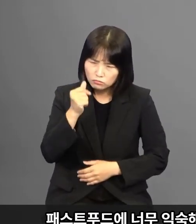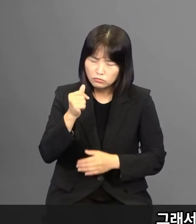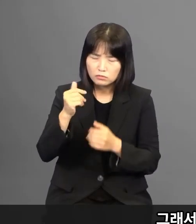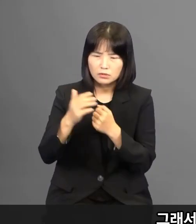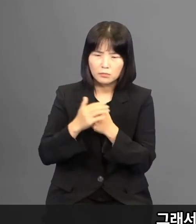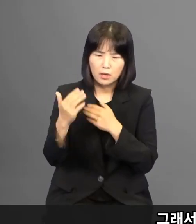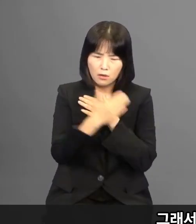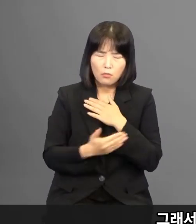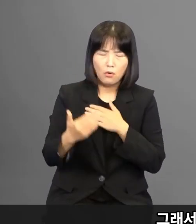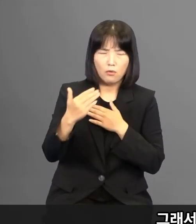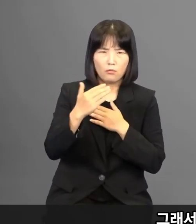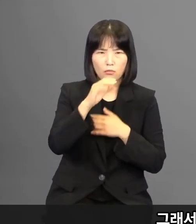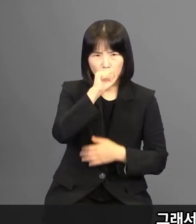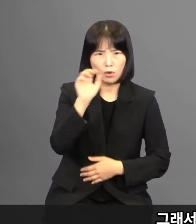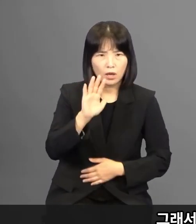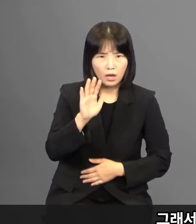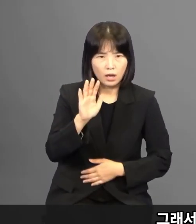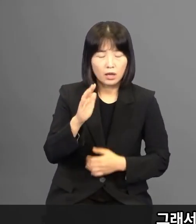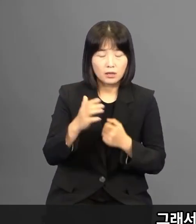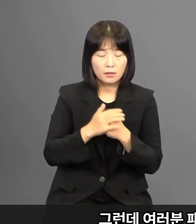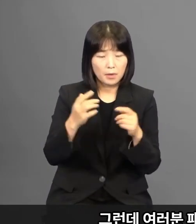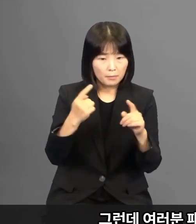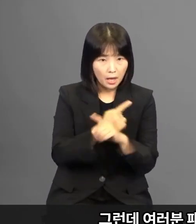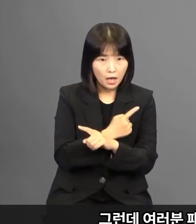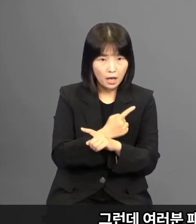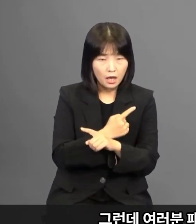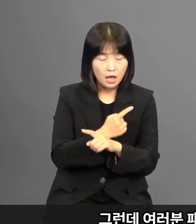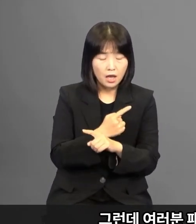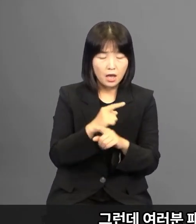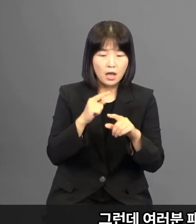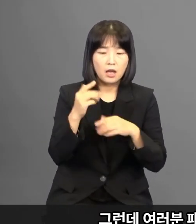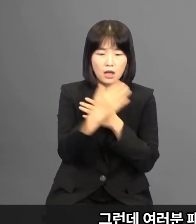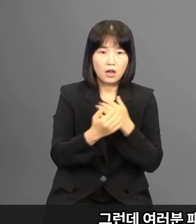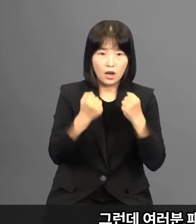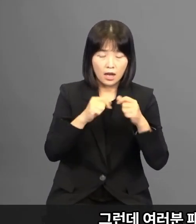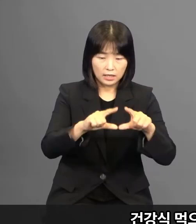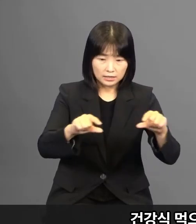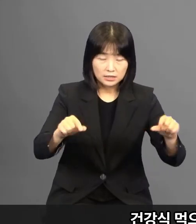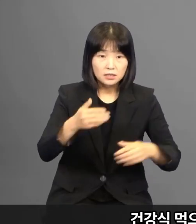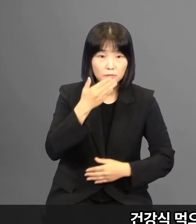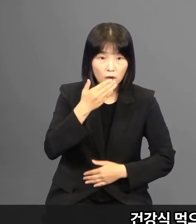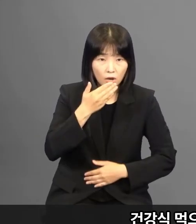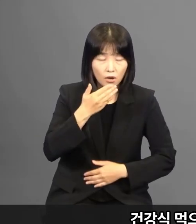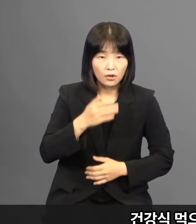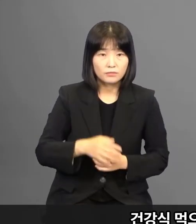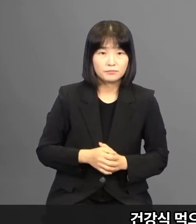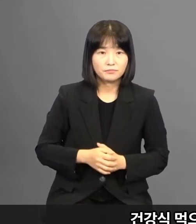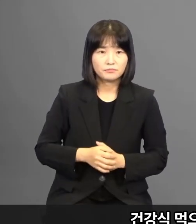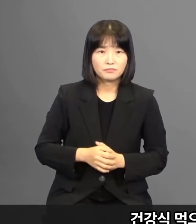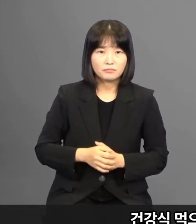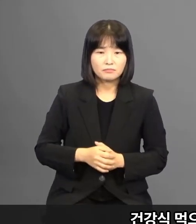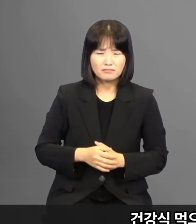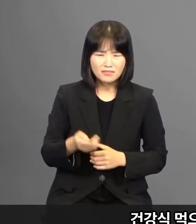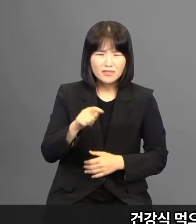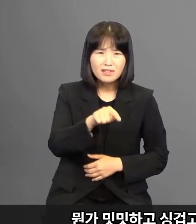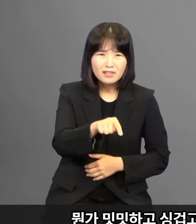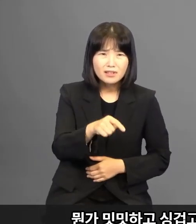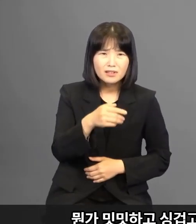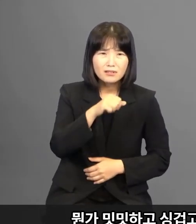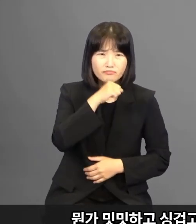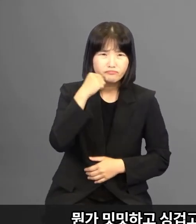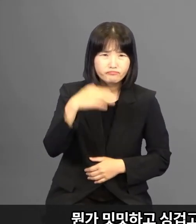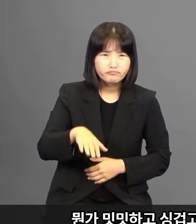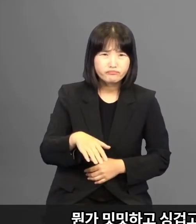겁니다. 그래서 건강식을 하잖아요. 근데 여러분 그 패스트푸드에 익숙해져 있다가 건강식 먹으면 여러분 맛있습니까?